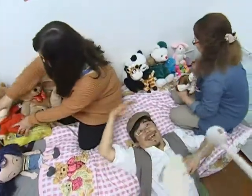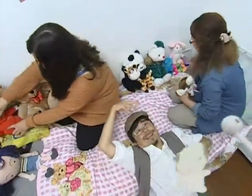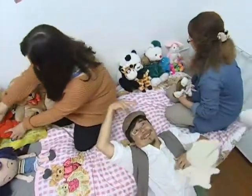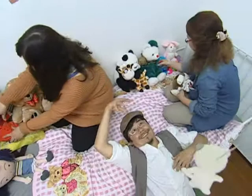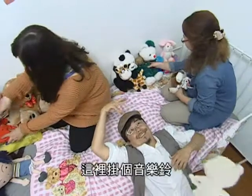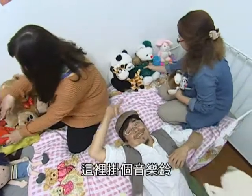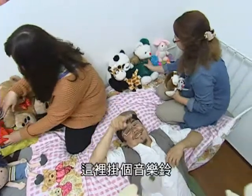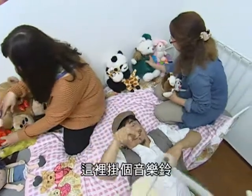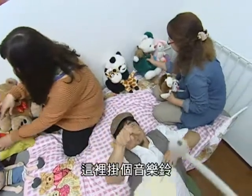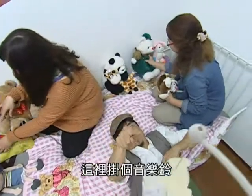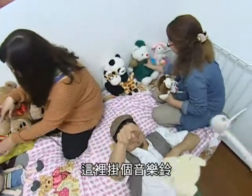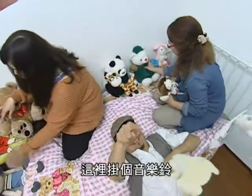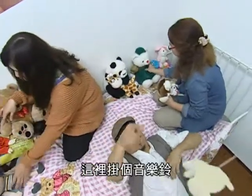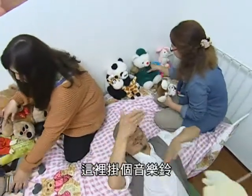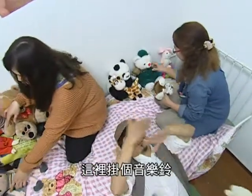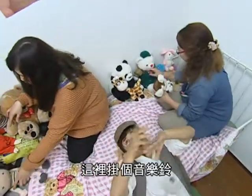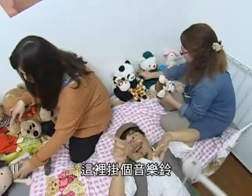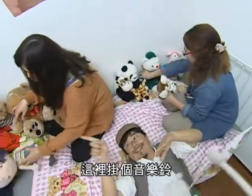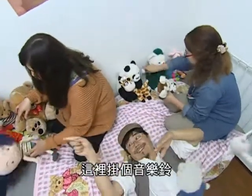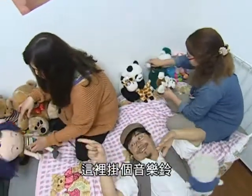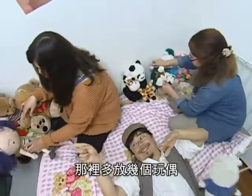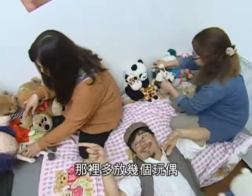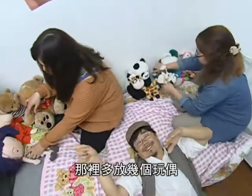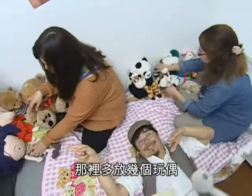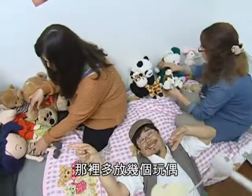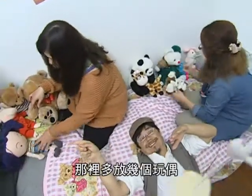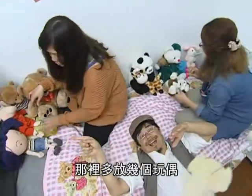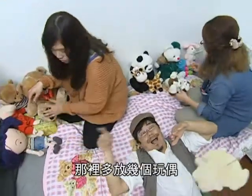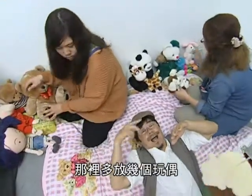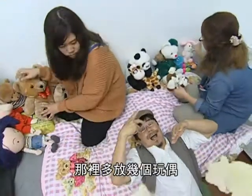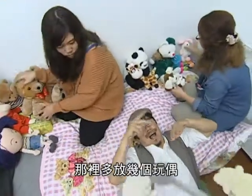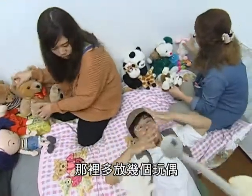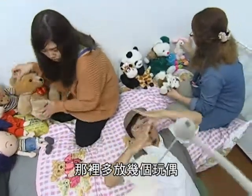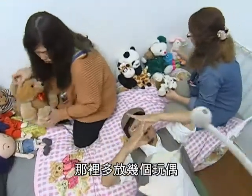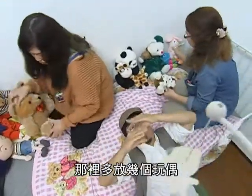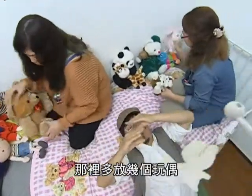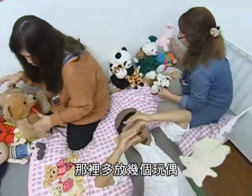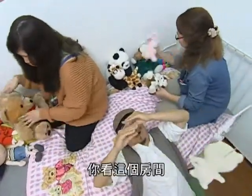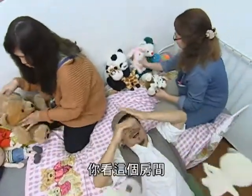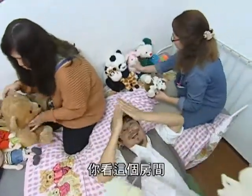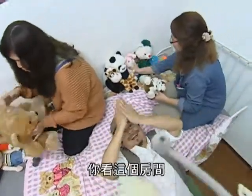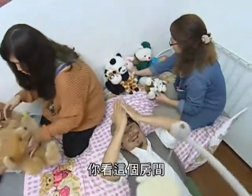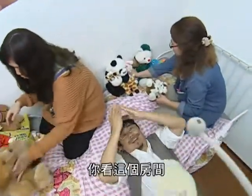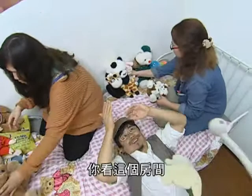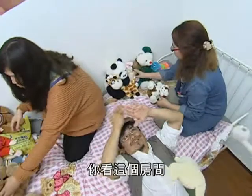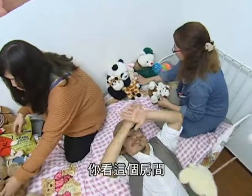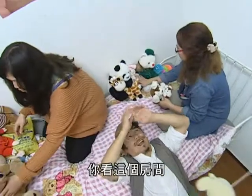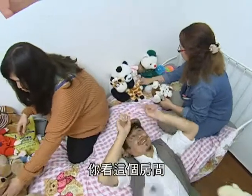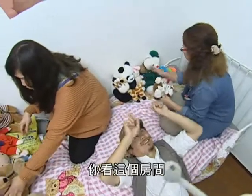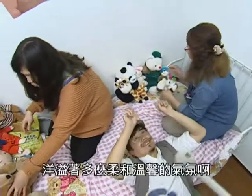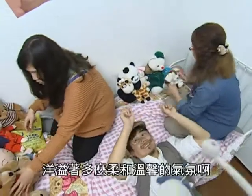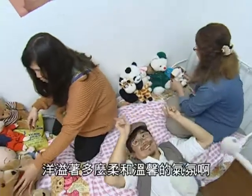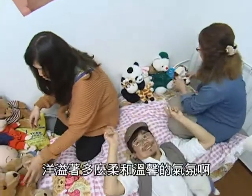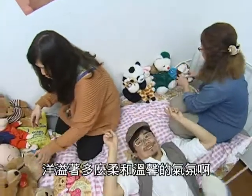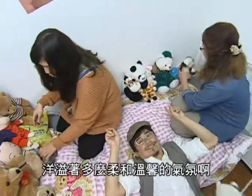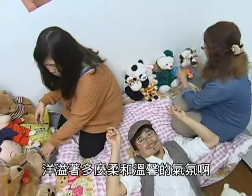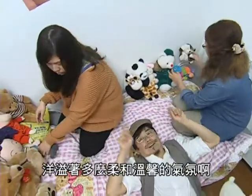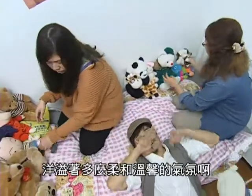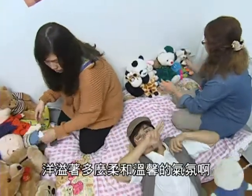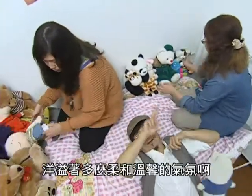这里挂个音乐铃，那里多放几个玩偶。你看这个房间呐、啊，洋溢着多么柔和温